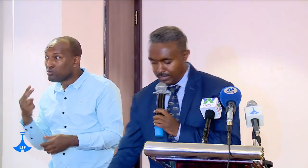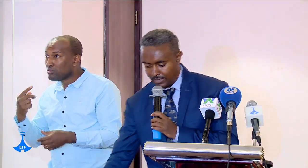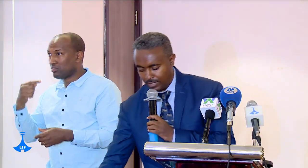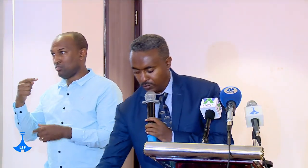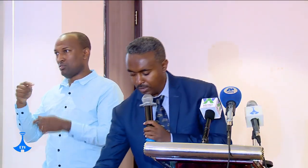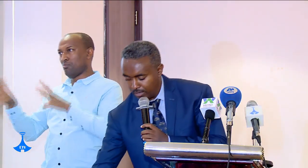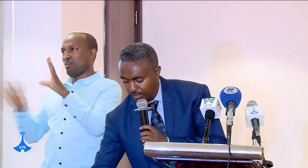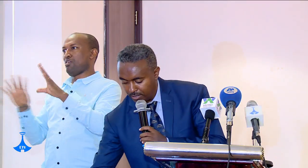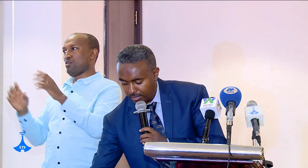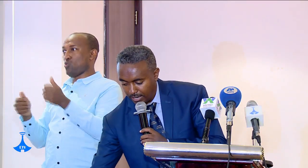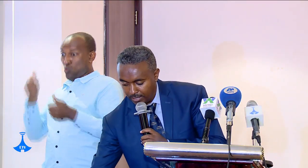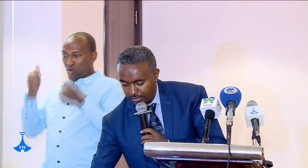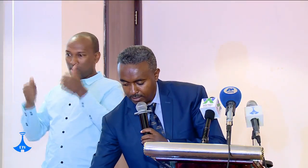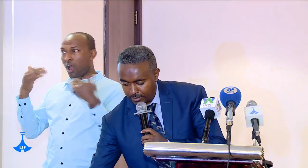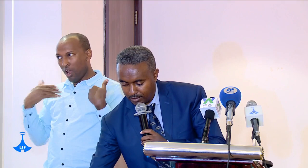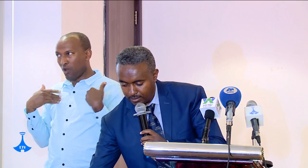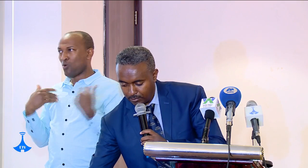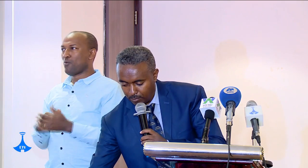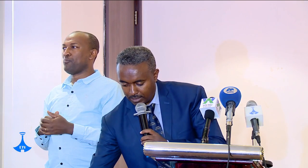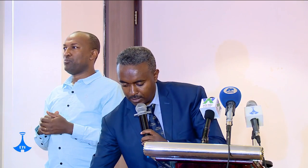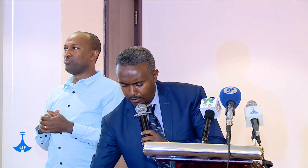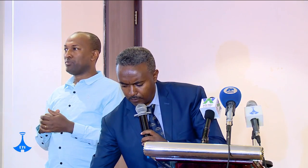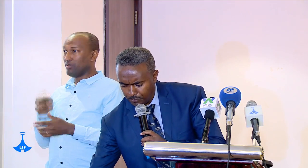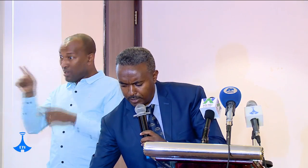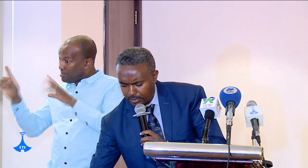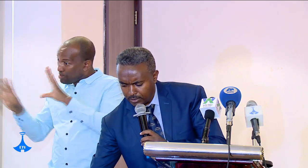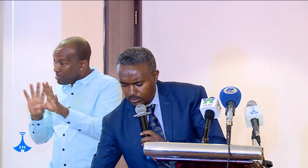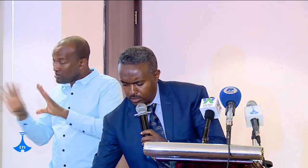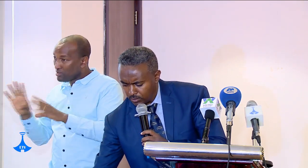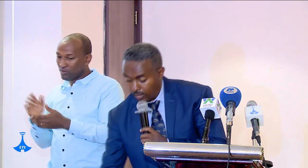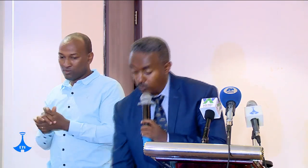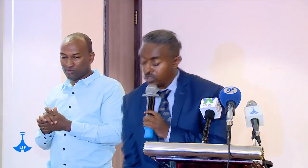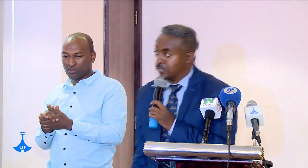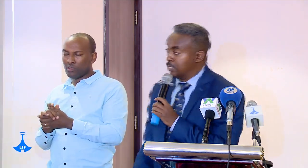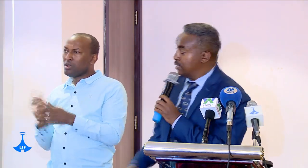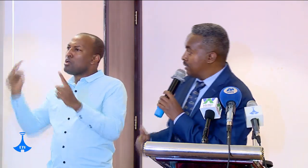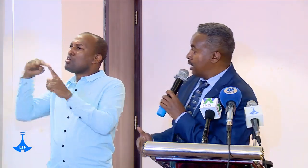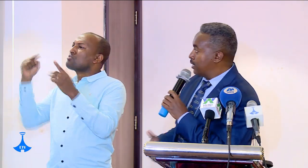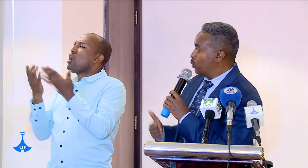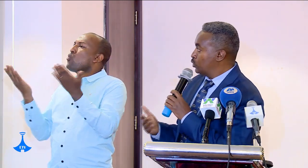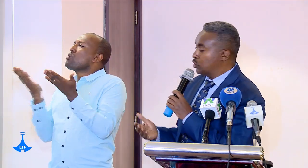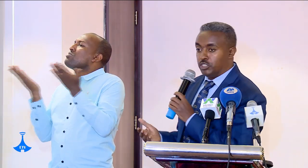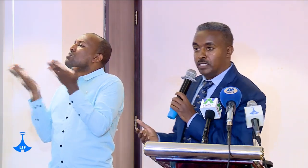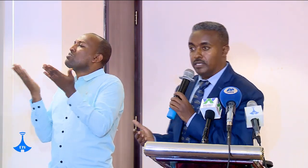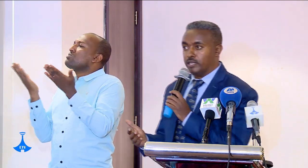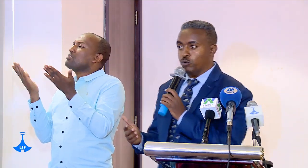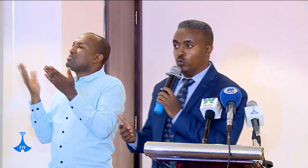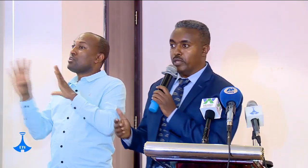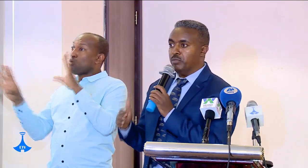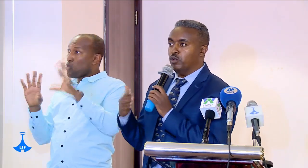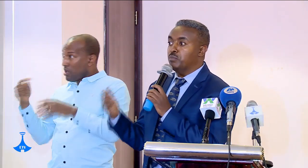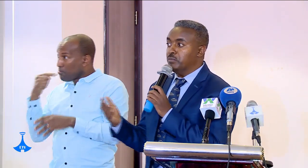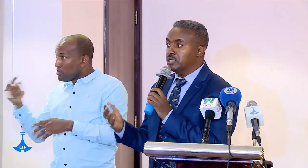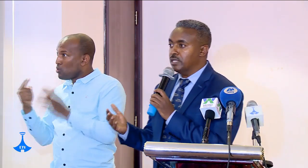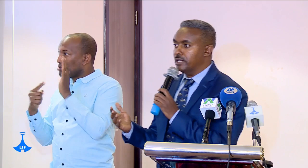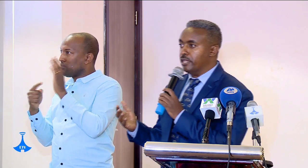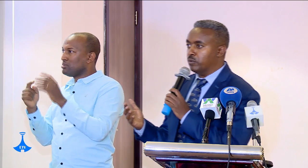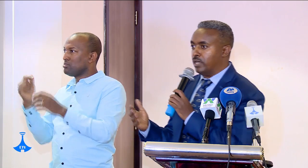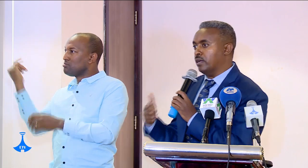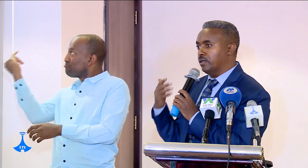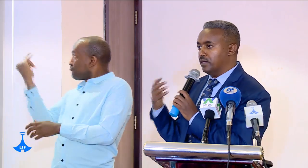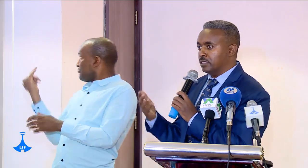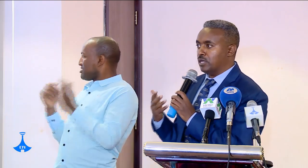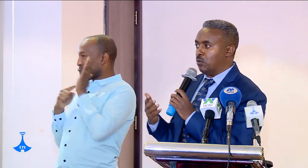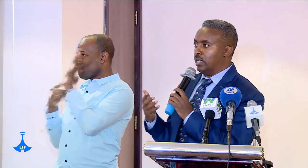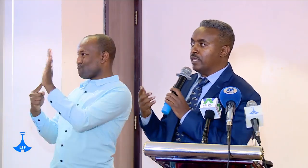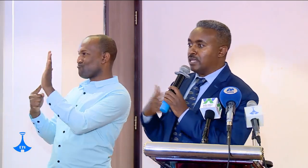የውድድር ሂደት አለውና ያንን ለማድረግ ነው። እስቲ እስካሁን ድረስ የት ሀገሮች ተደረጉ የሚለው በመሰል